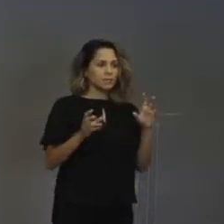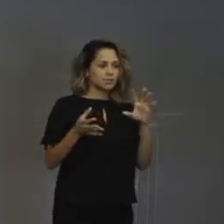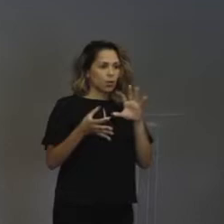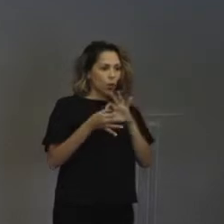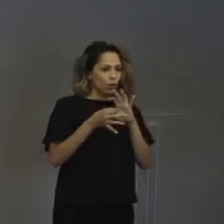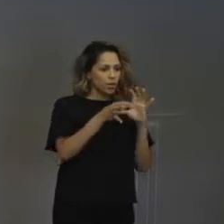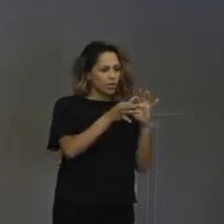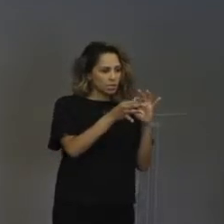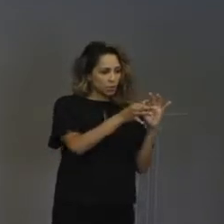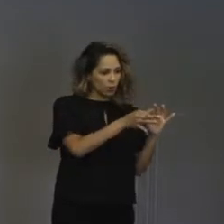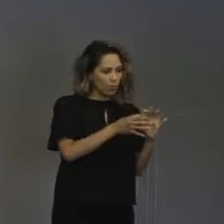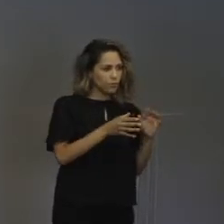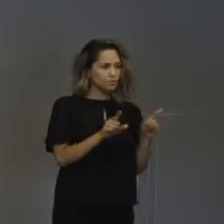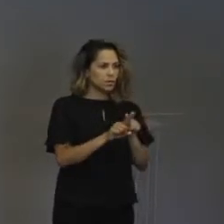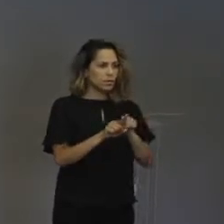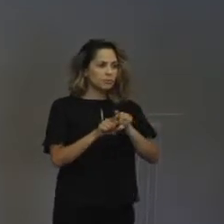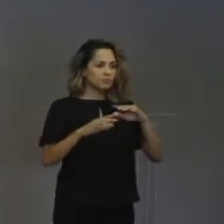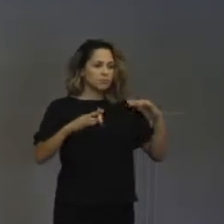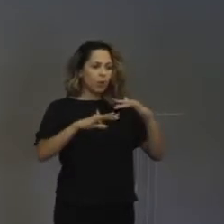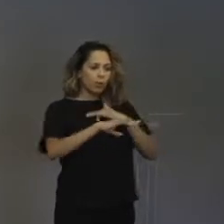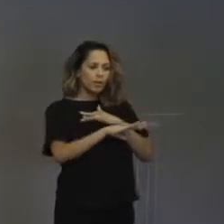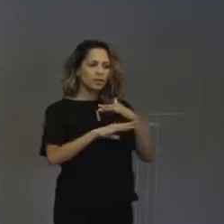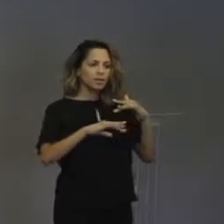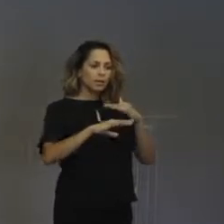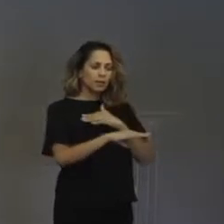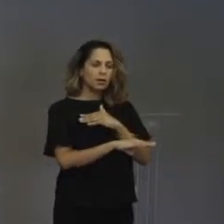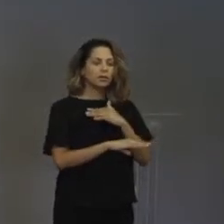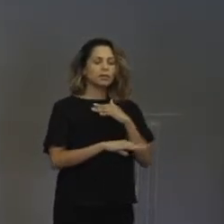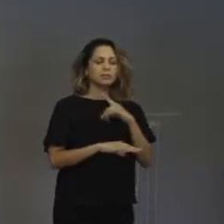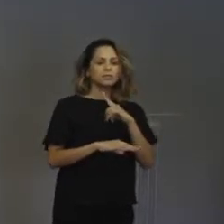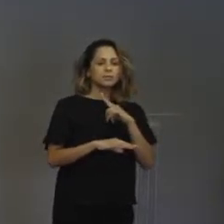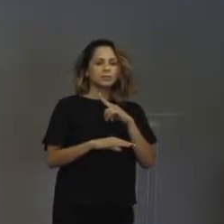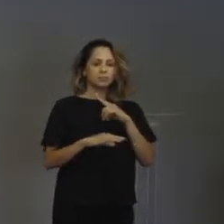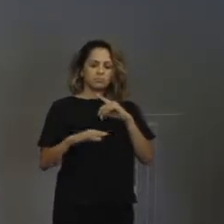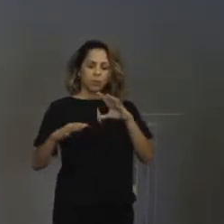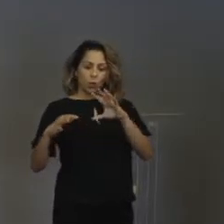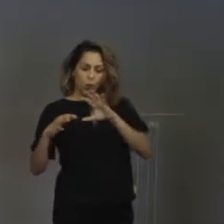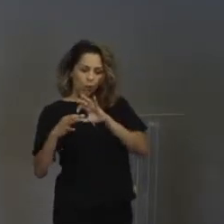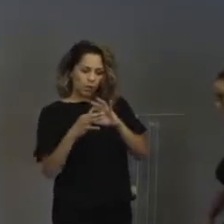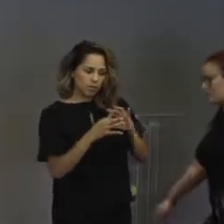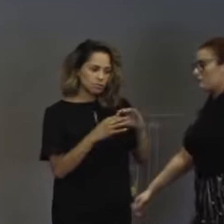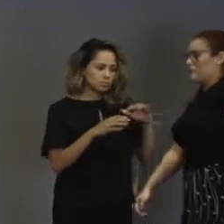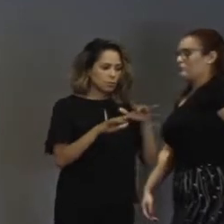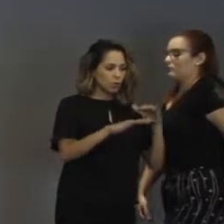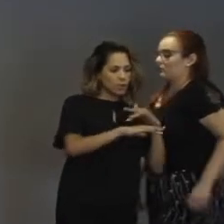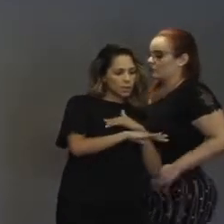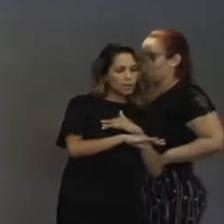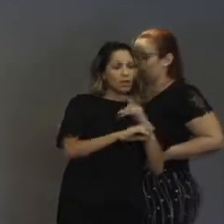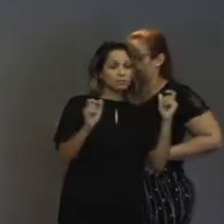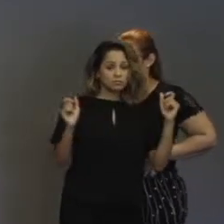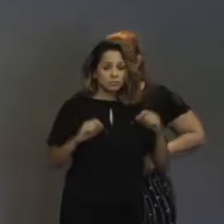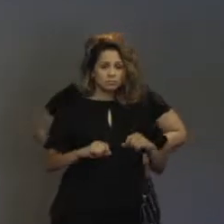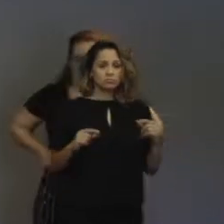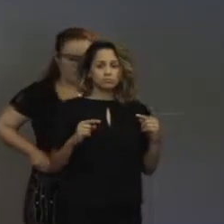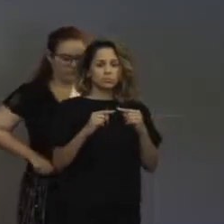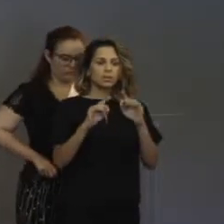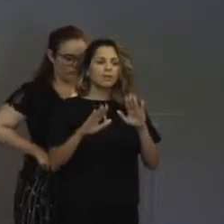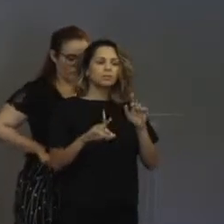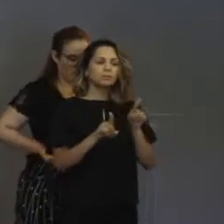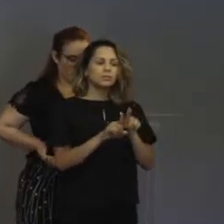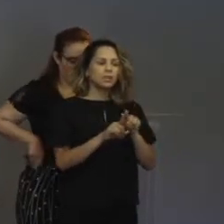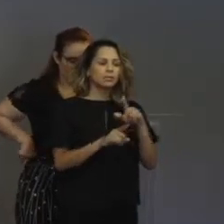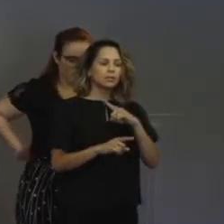né? Ele faz com que essas conexões ocorram, mas eu acho que também tem a